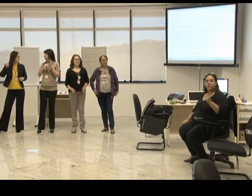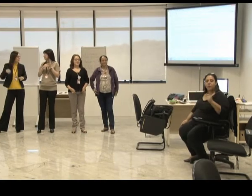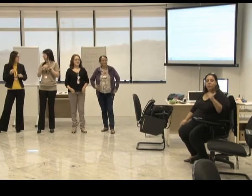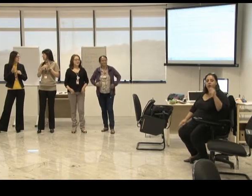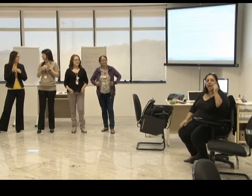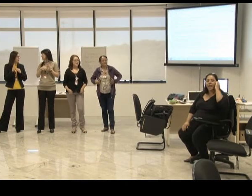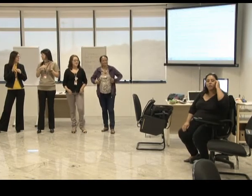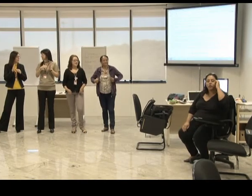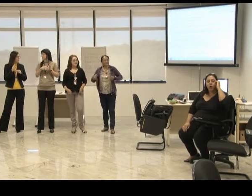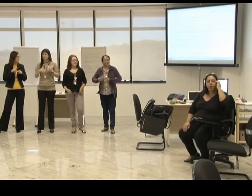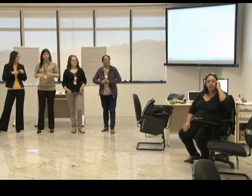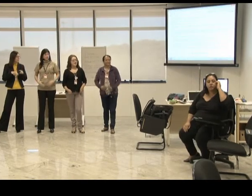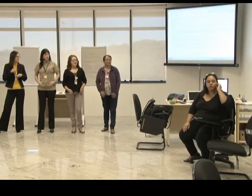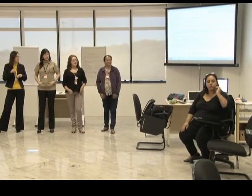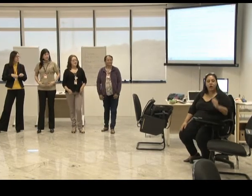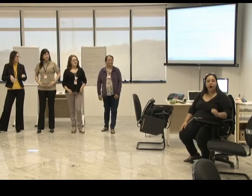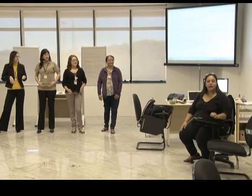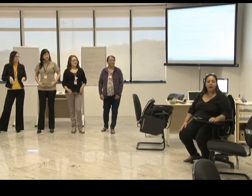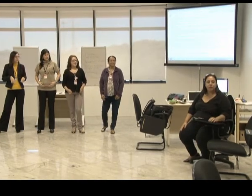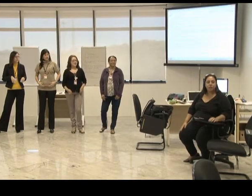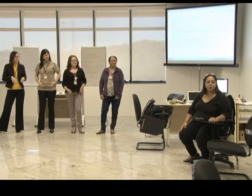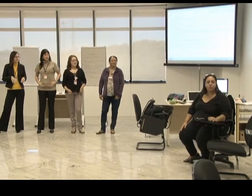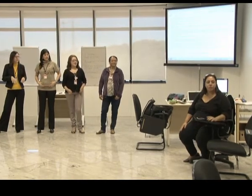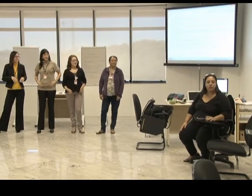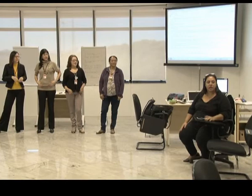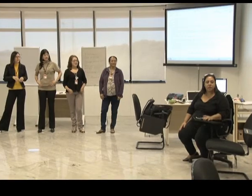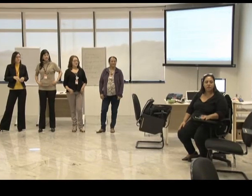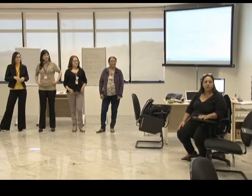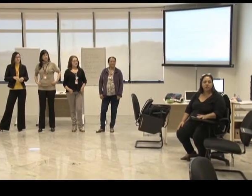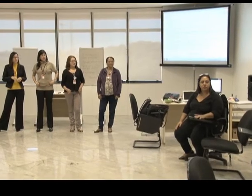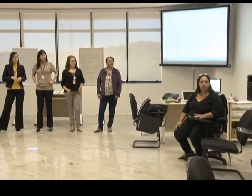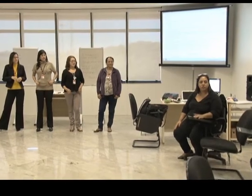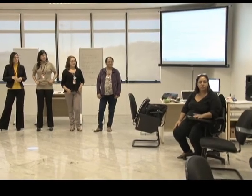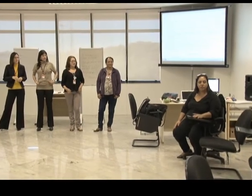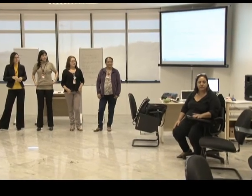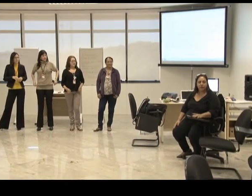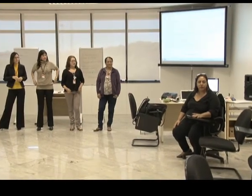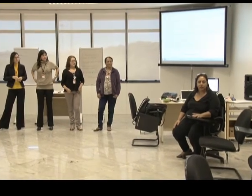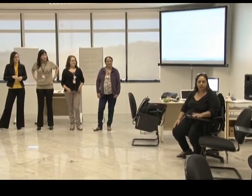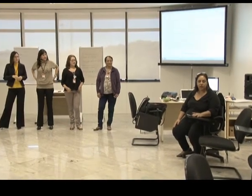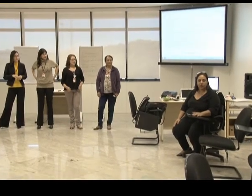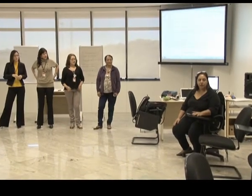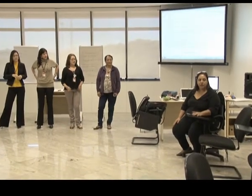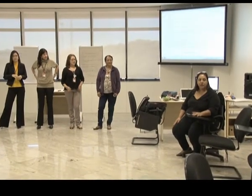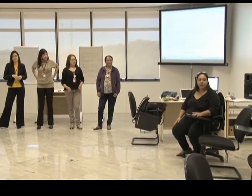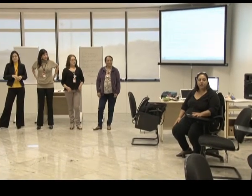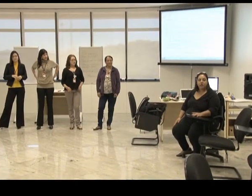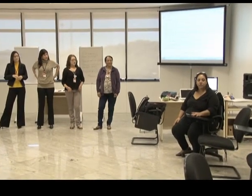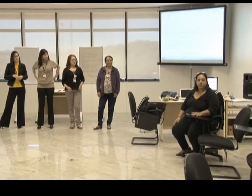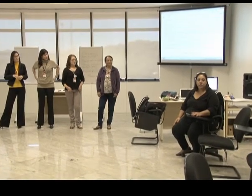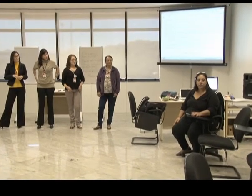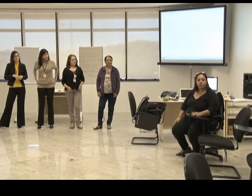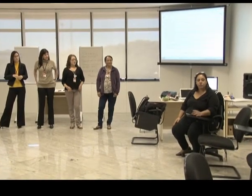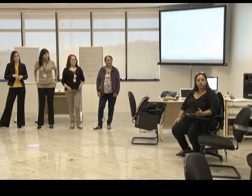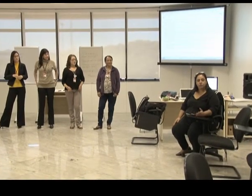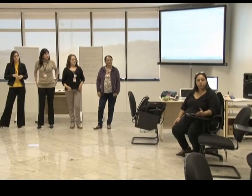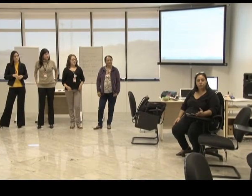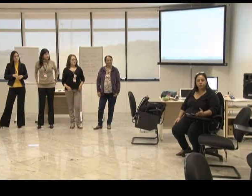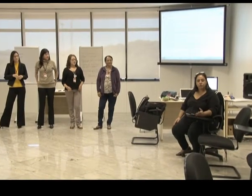Por que mudou isso? As aulas de política linguística que os surdos começaram a ter, começou a ter os outros grupos.